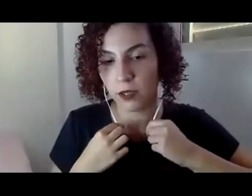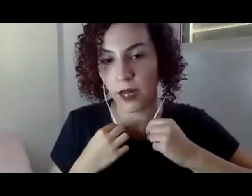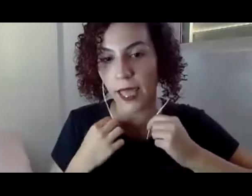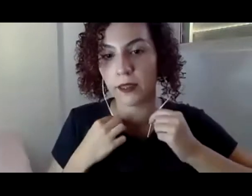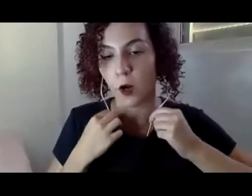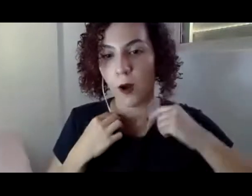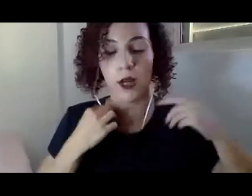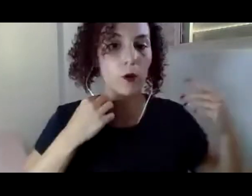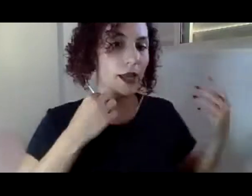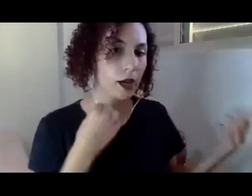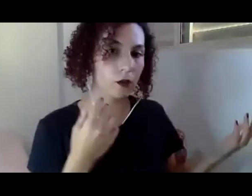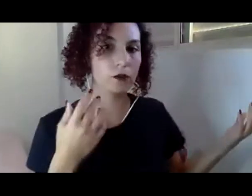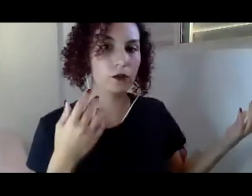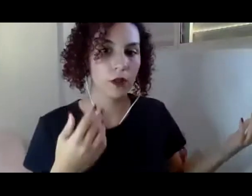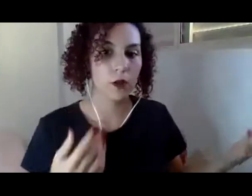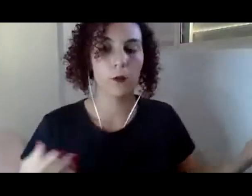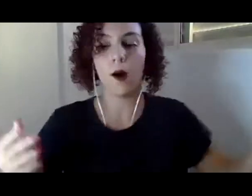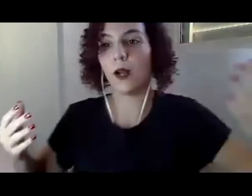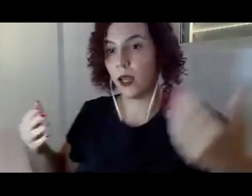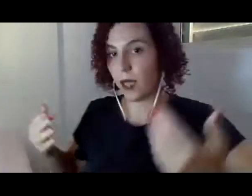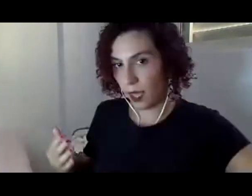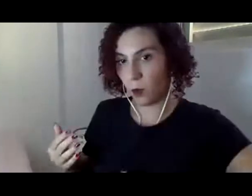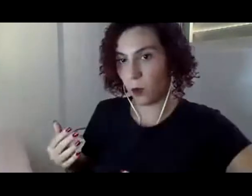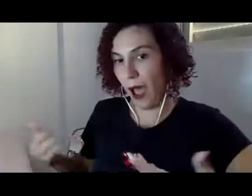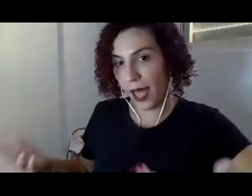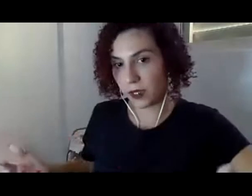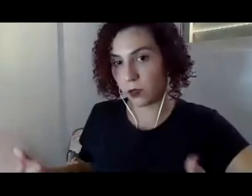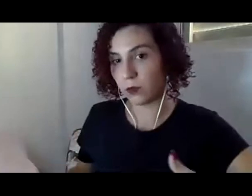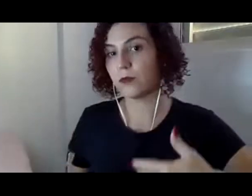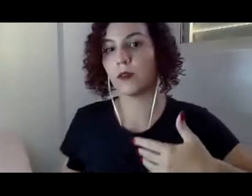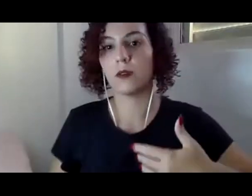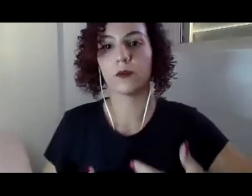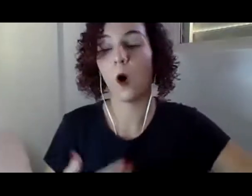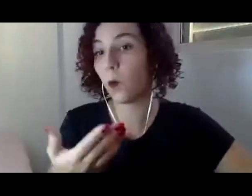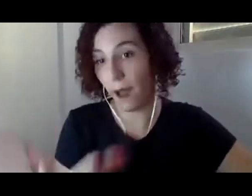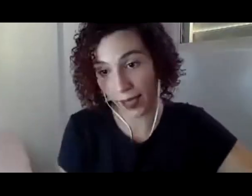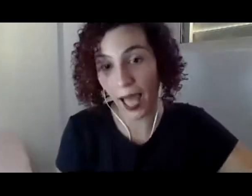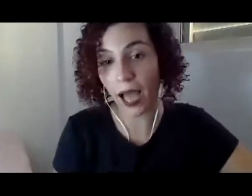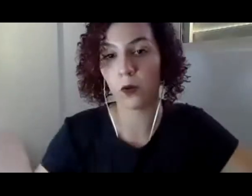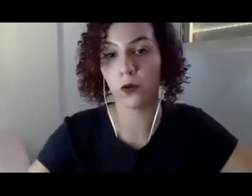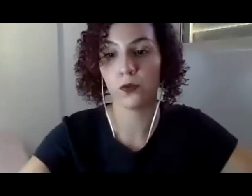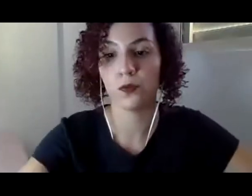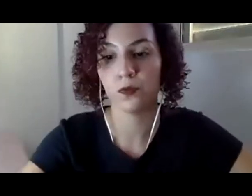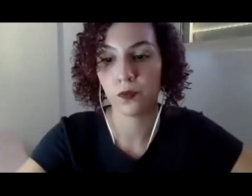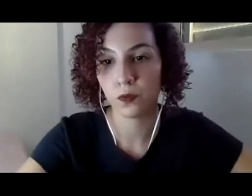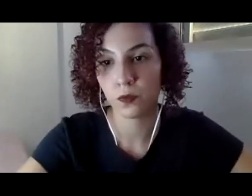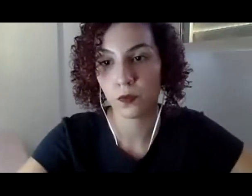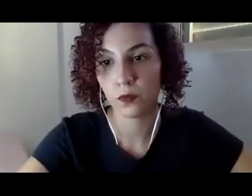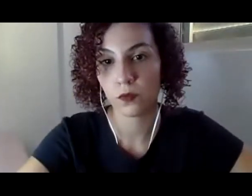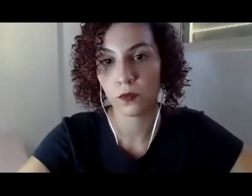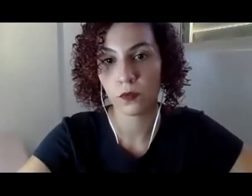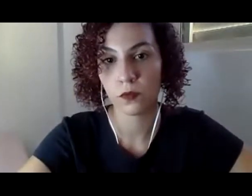personagem, né? Então, uma hora é o leão, uma hora é o pássaro ou o macaco.